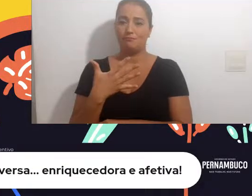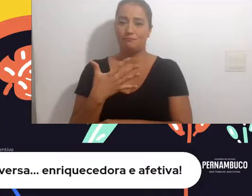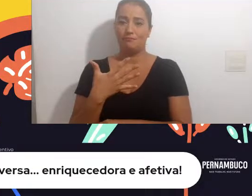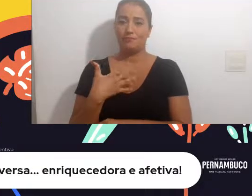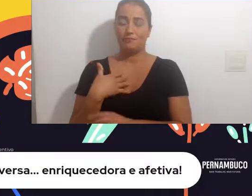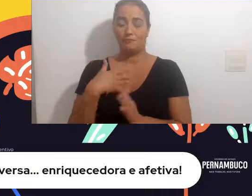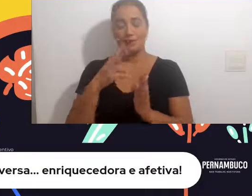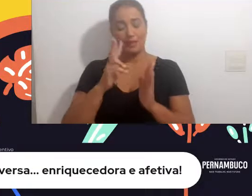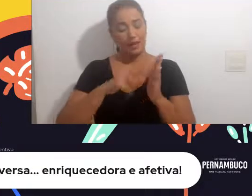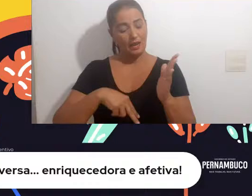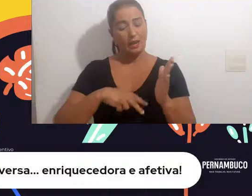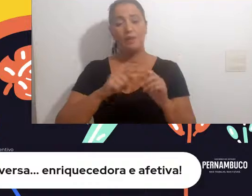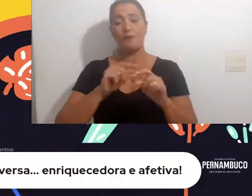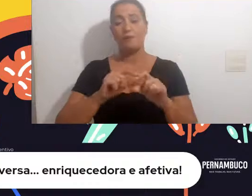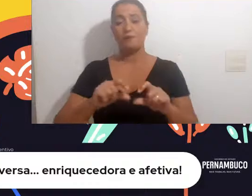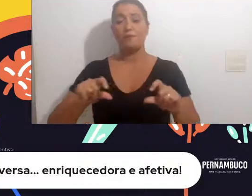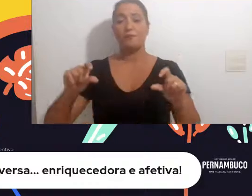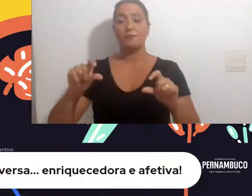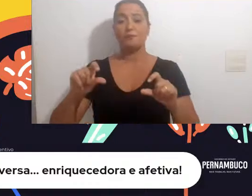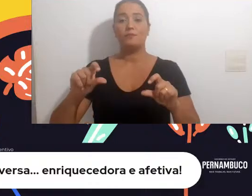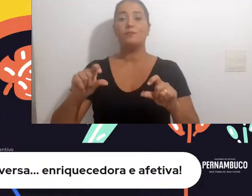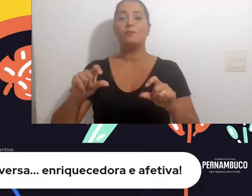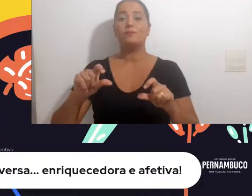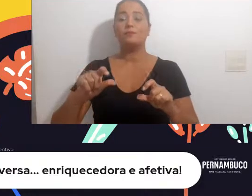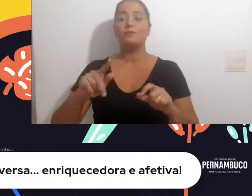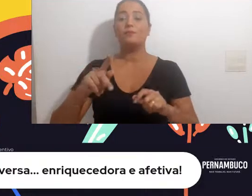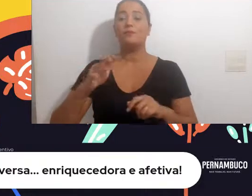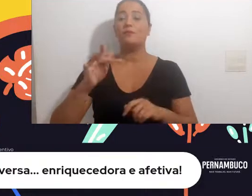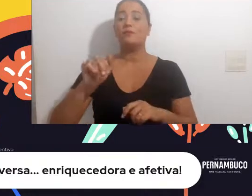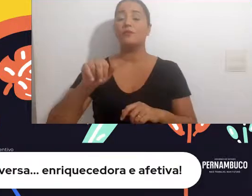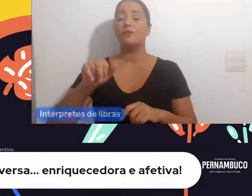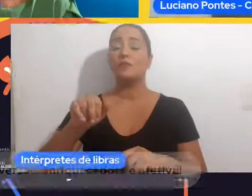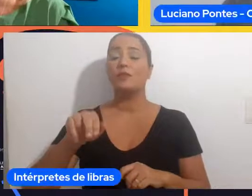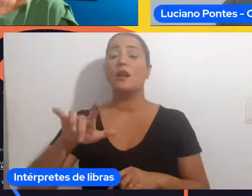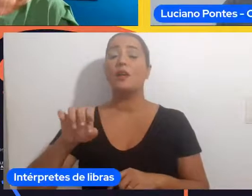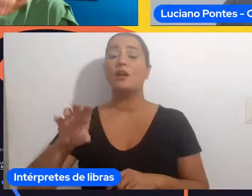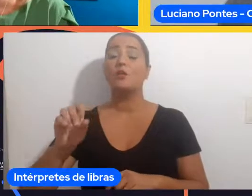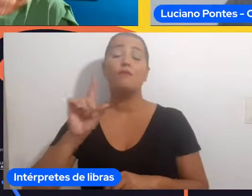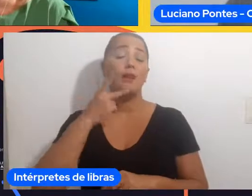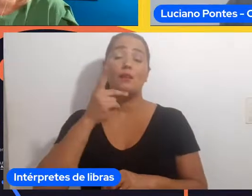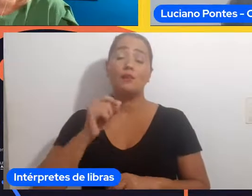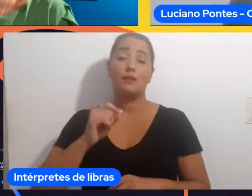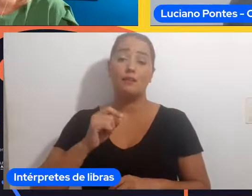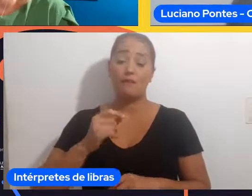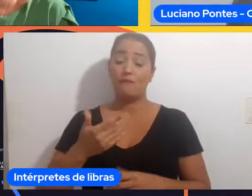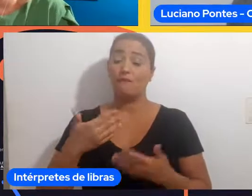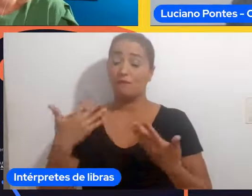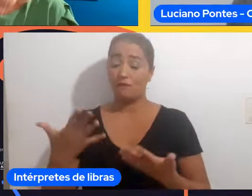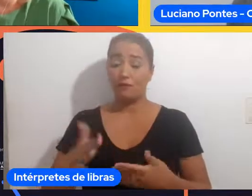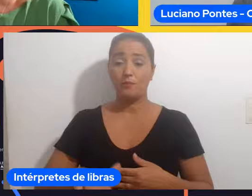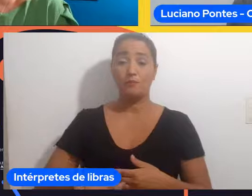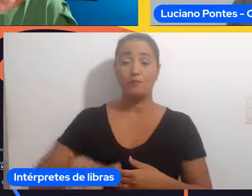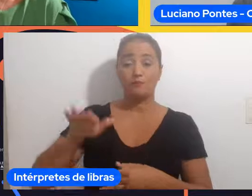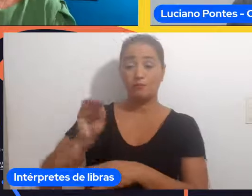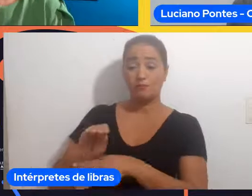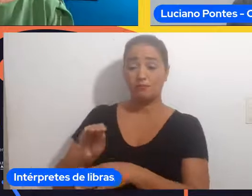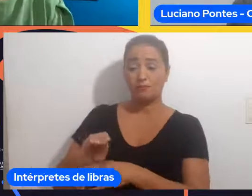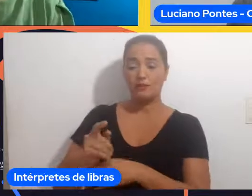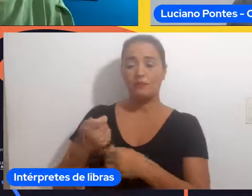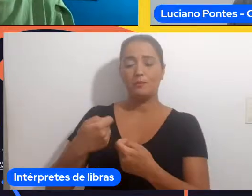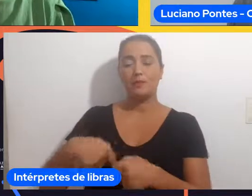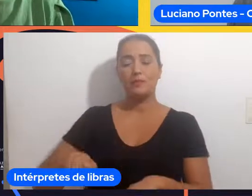frase que é de Panleo: vamos criar filhos que não precisarão se recuperar de suas